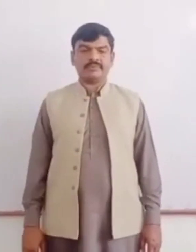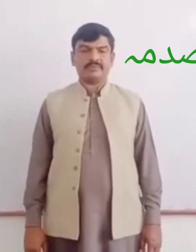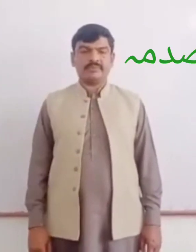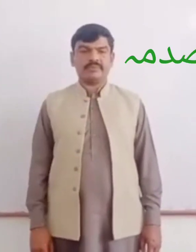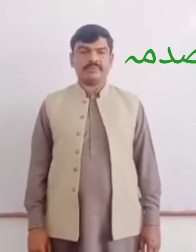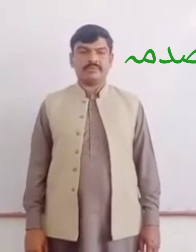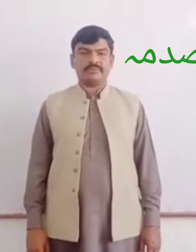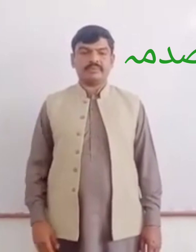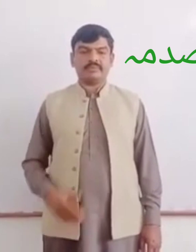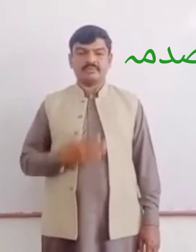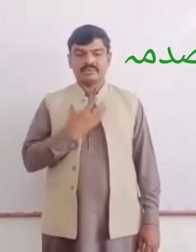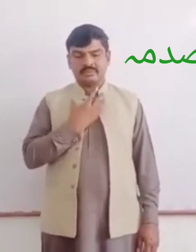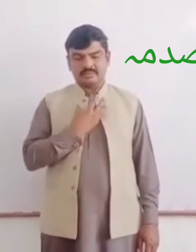सदमा,